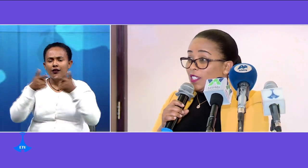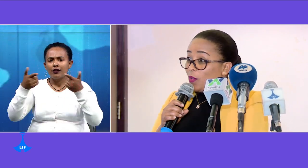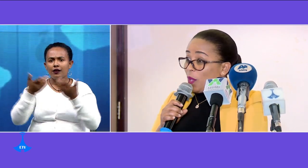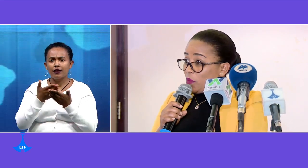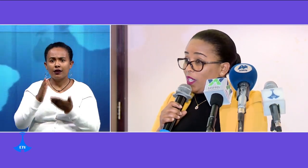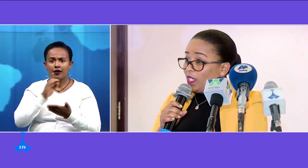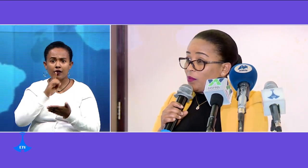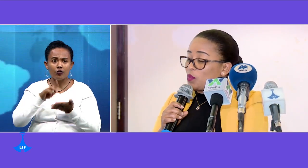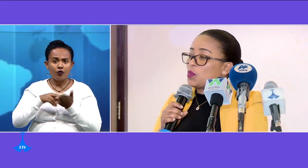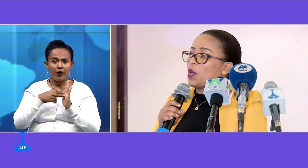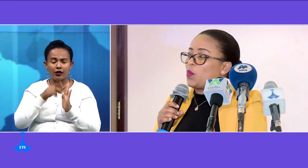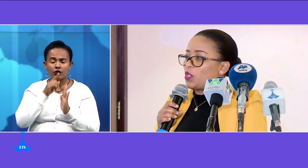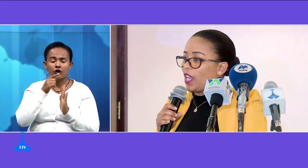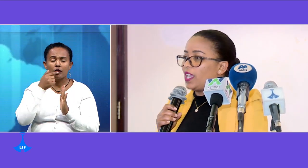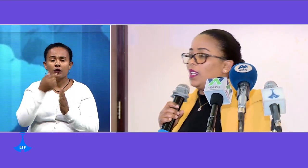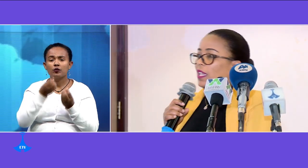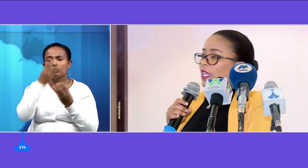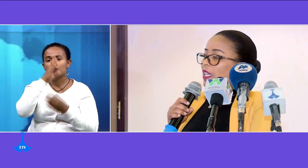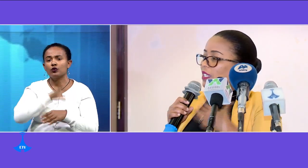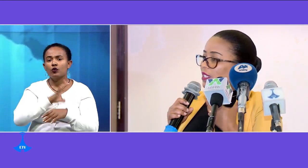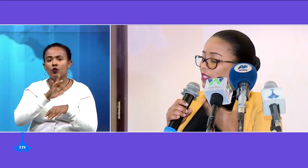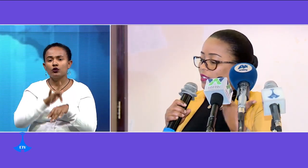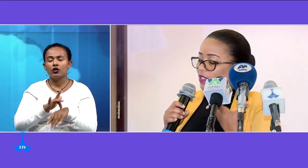نقرنو مالتنا ويميل دزو سوتش لاي